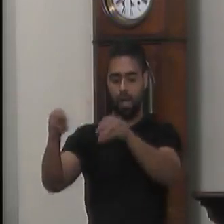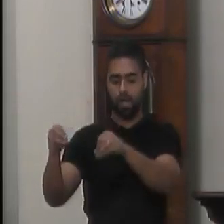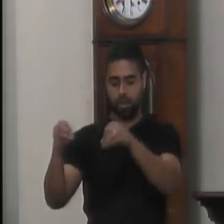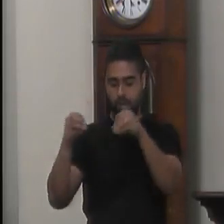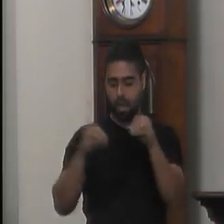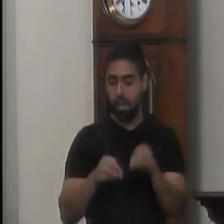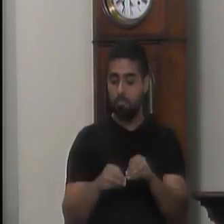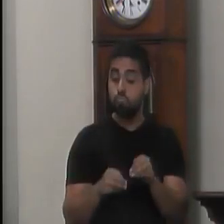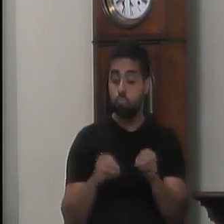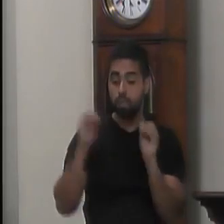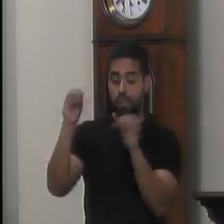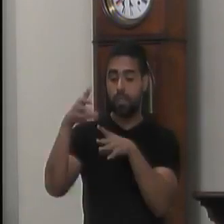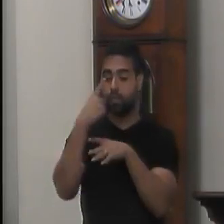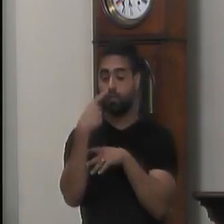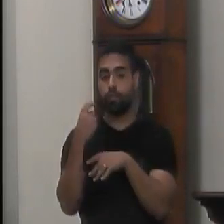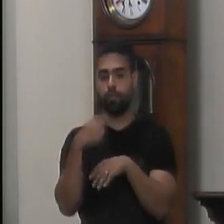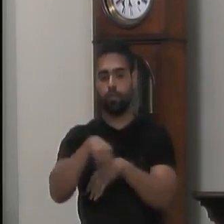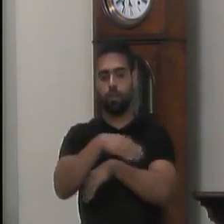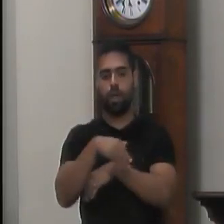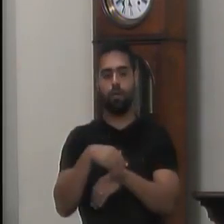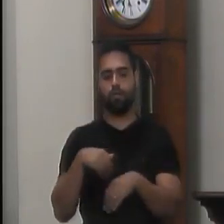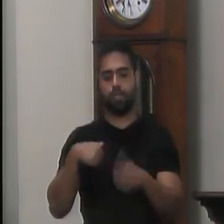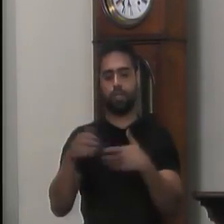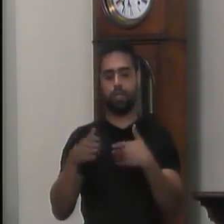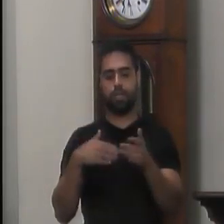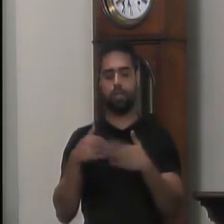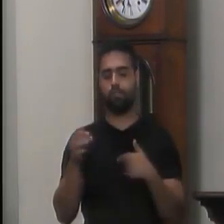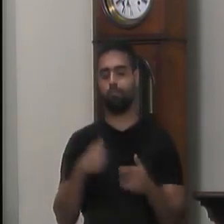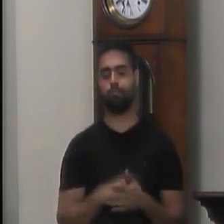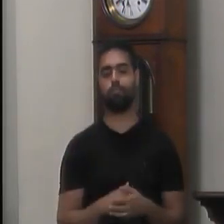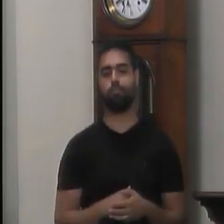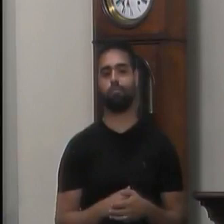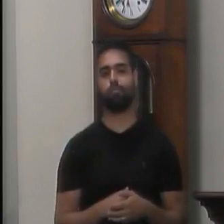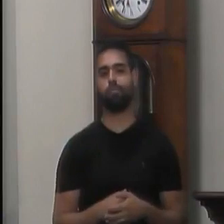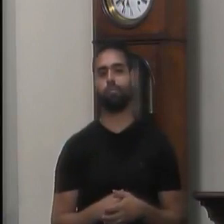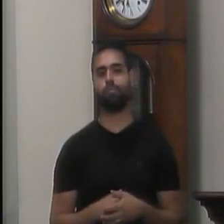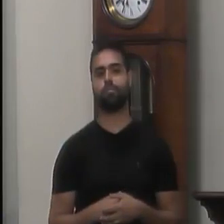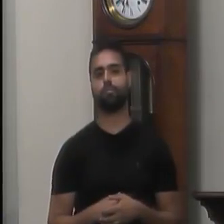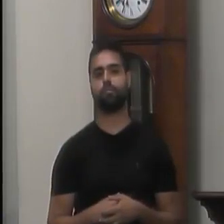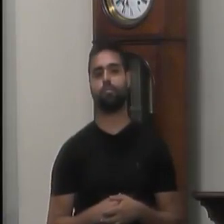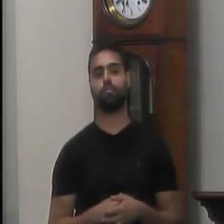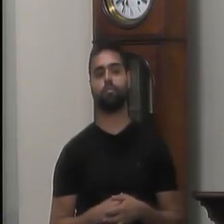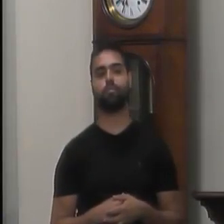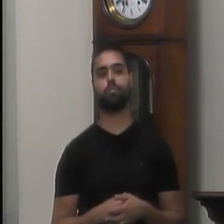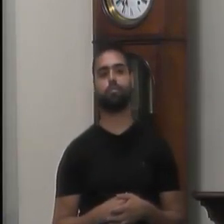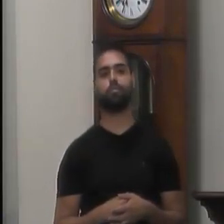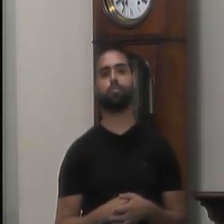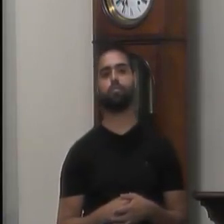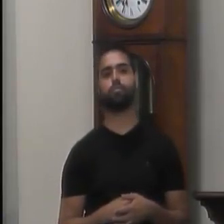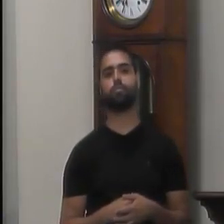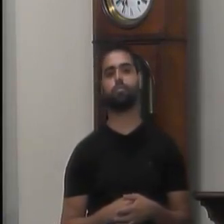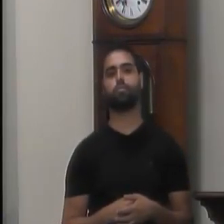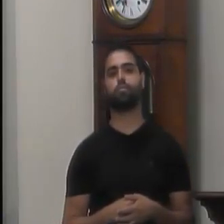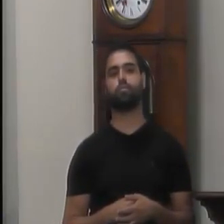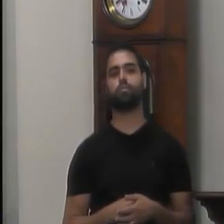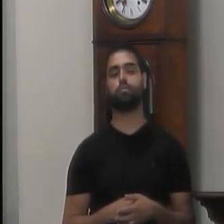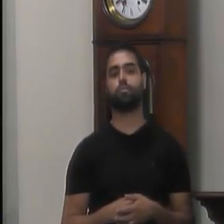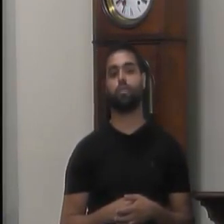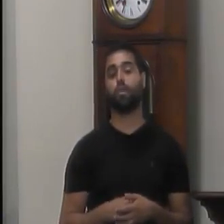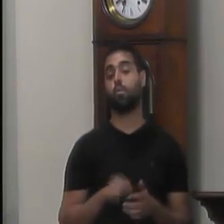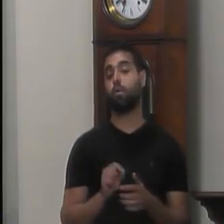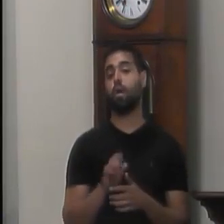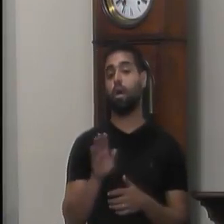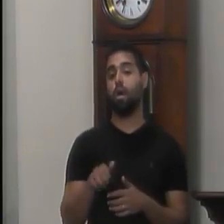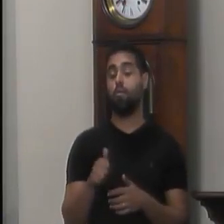lá, joga aquele guarda-roupa lá para baixo e não está nem aí. Entendeu? Está entendendo? Então, às vezes, é melhor